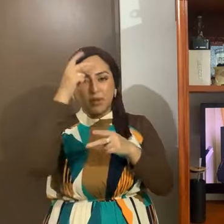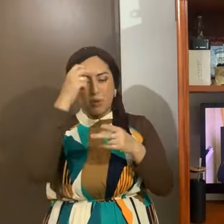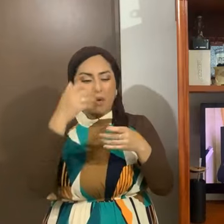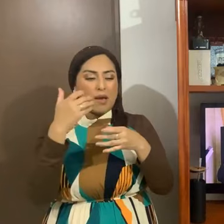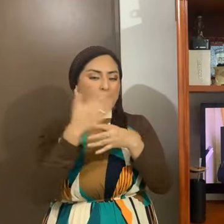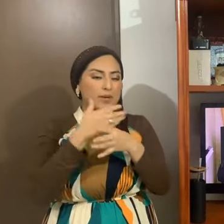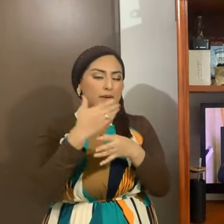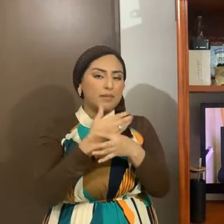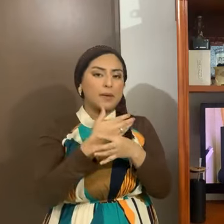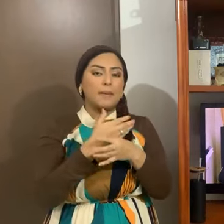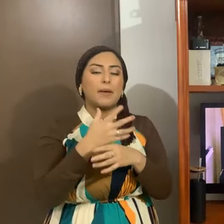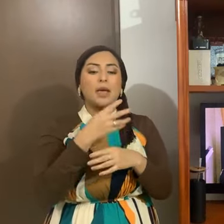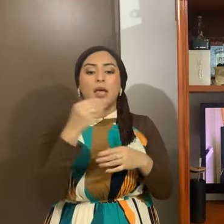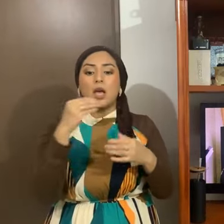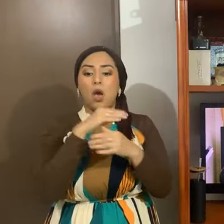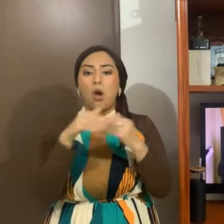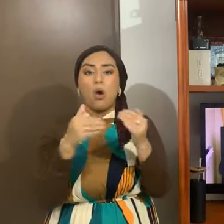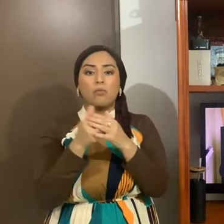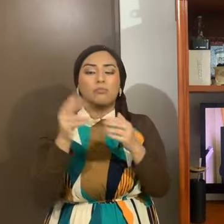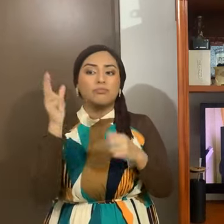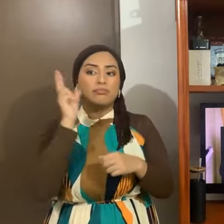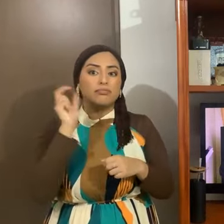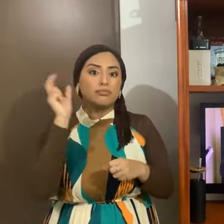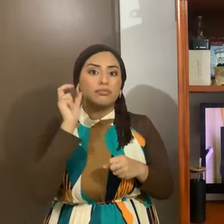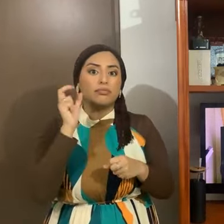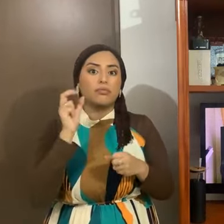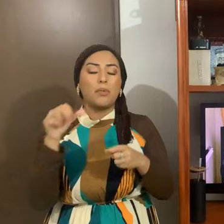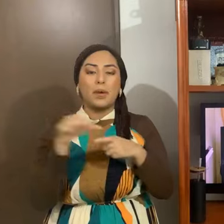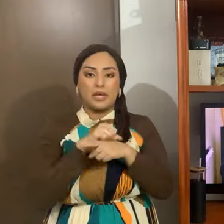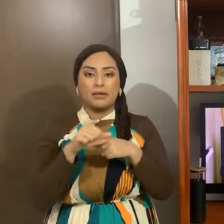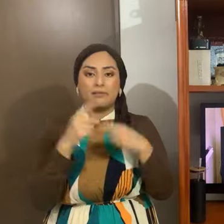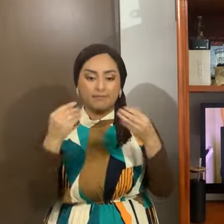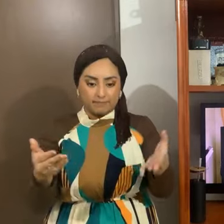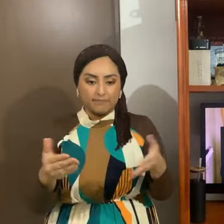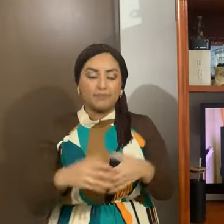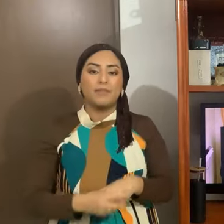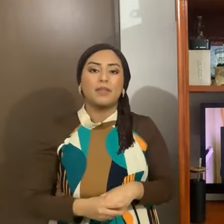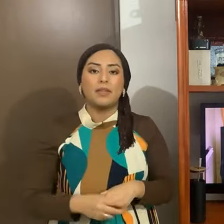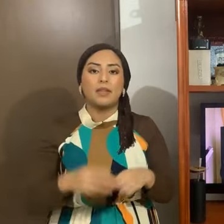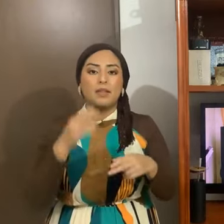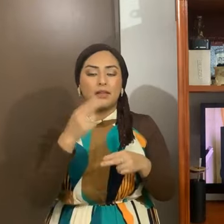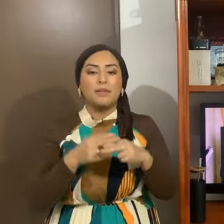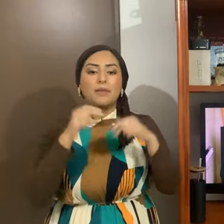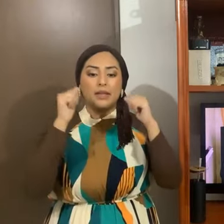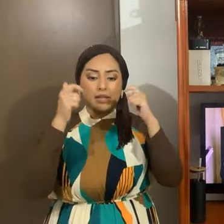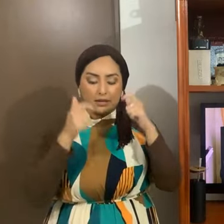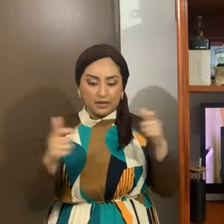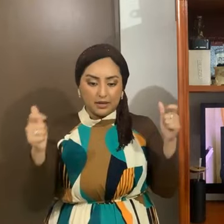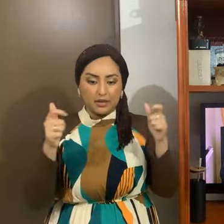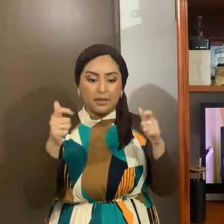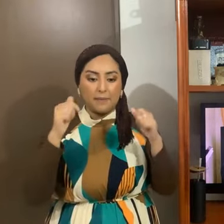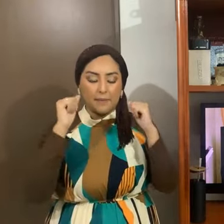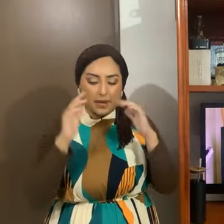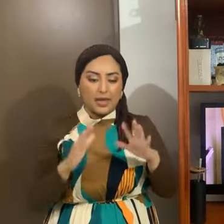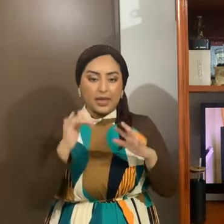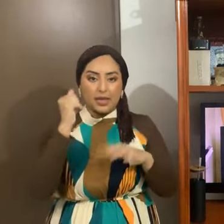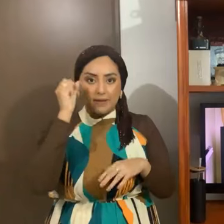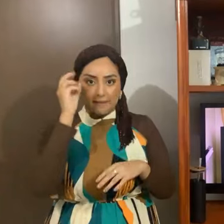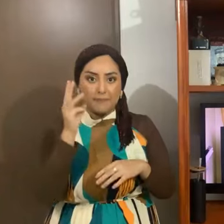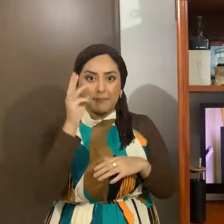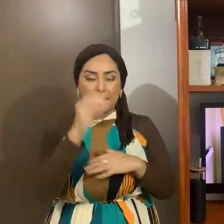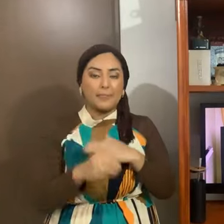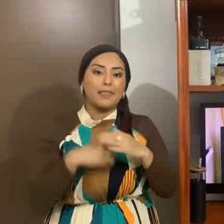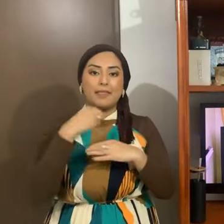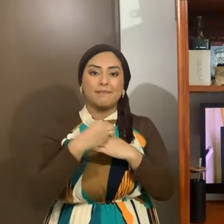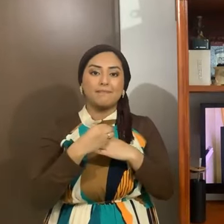tu nombre, y todo lo que oiremos lo llevaremos por obra. En el nombre bendito y poderoso de nuestro Adón Yahshua